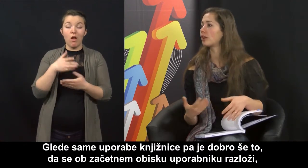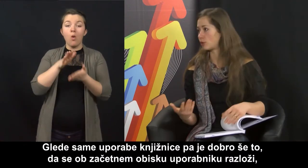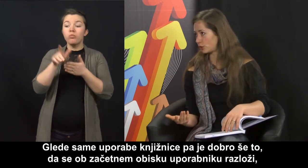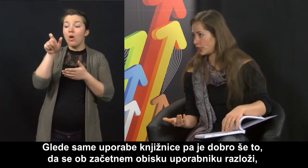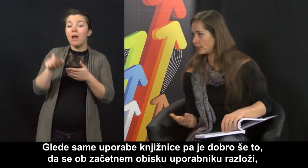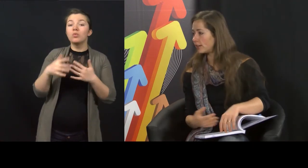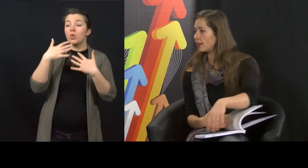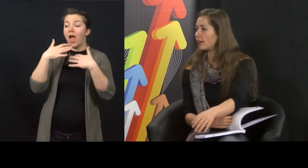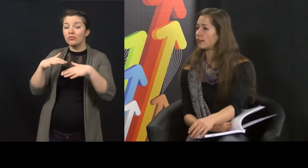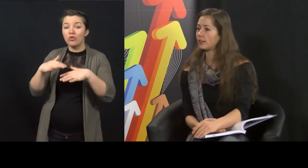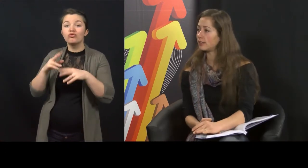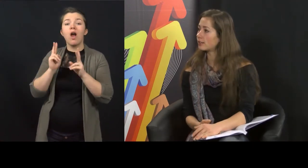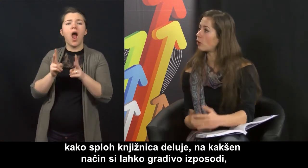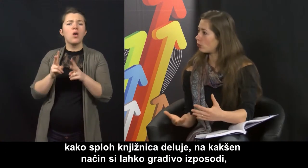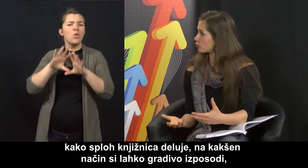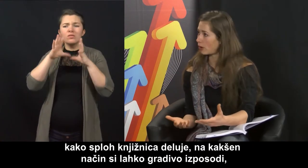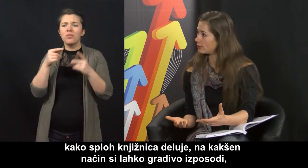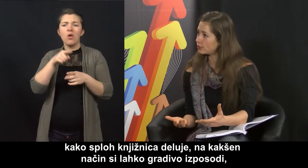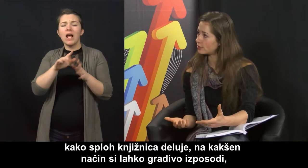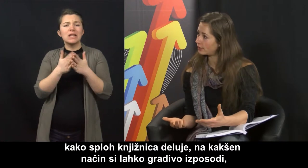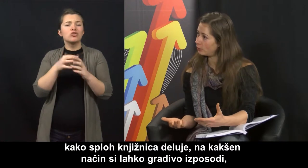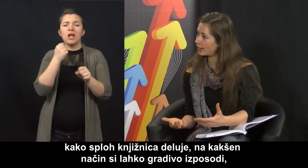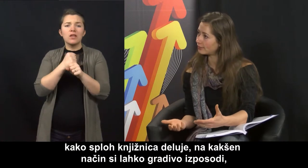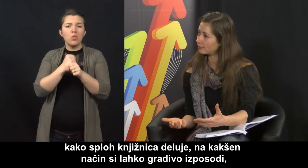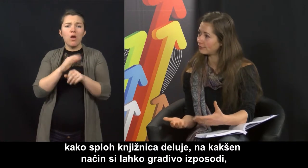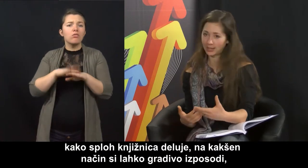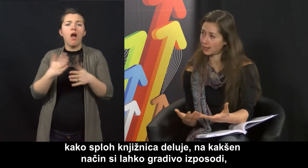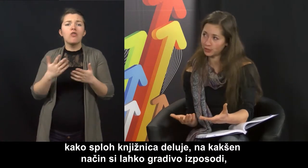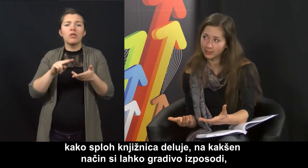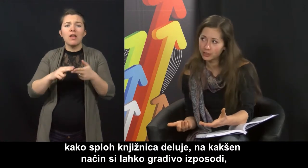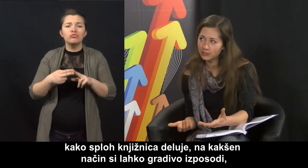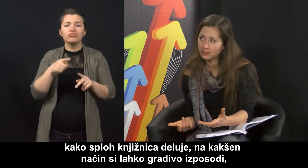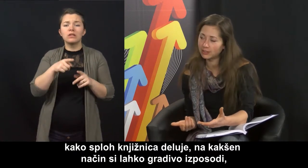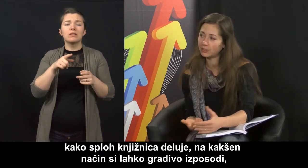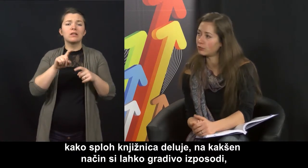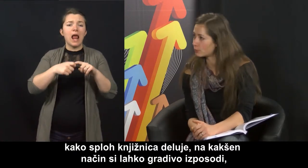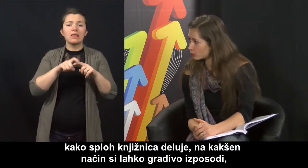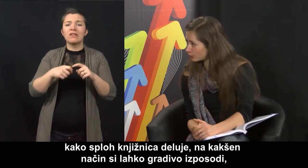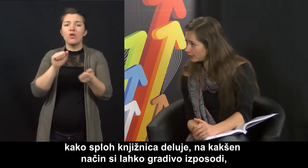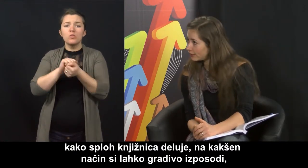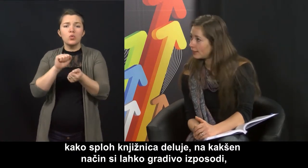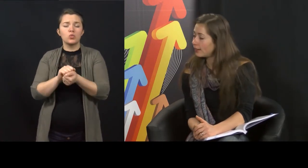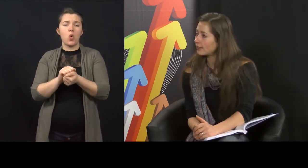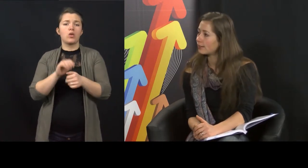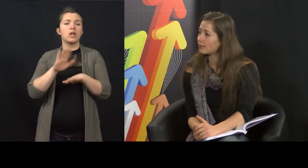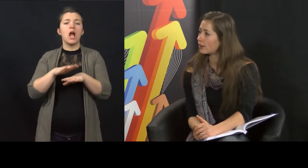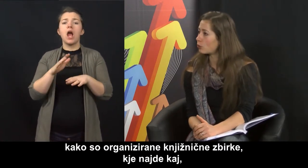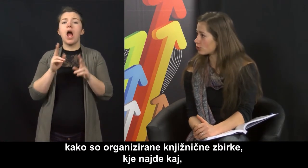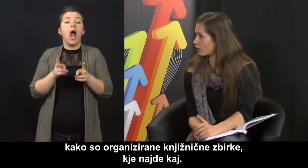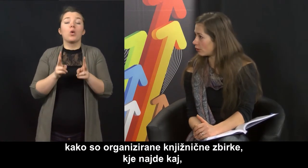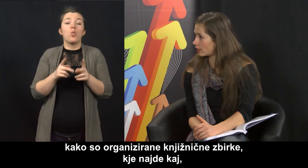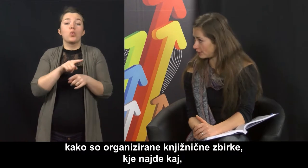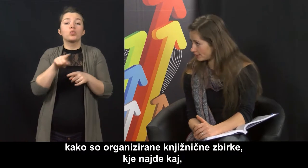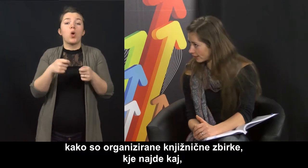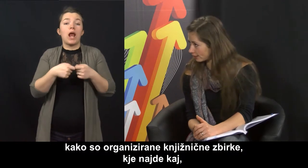uporabniku razloži, kako sploh knjižnica deluje, na kakšen način si gradivo izposodi, kako